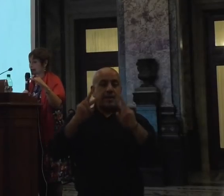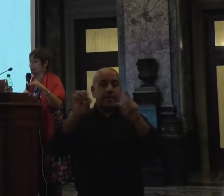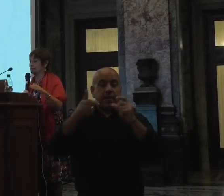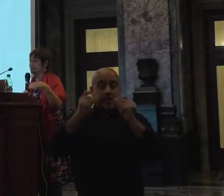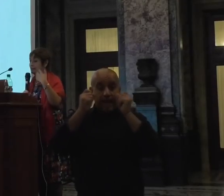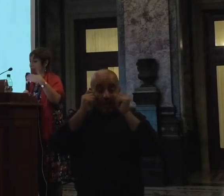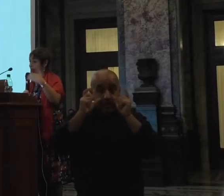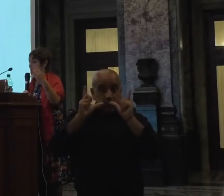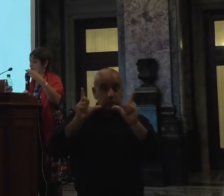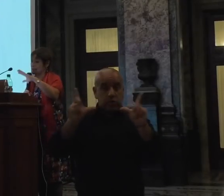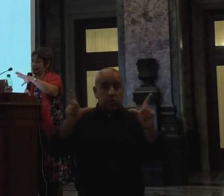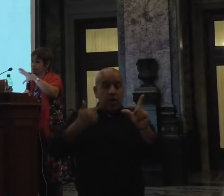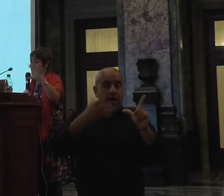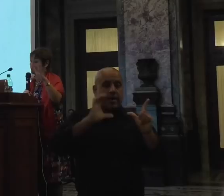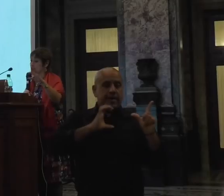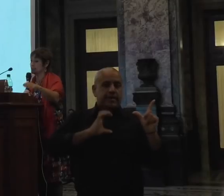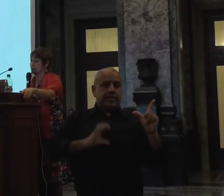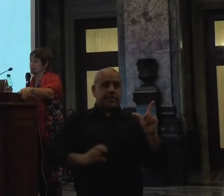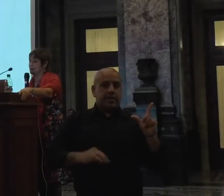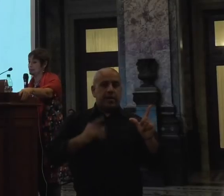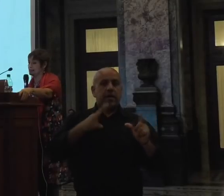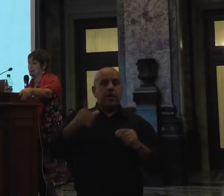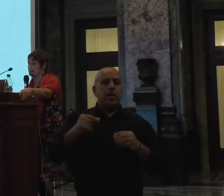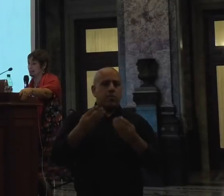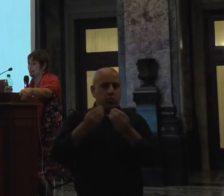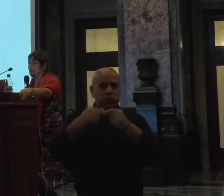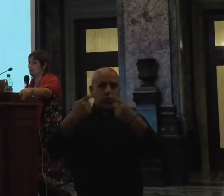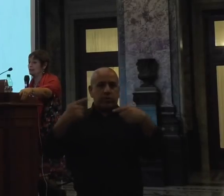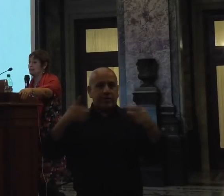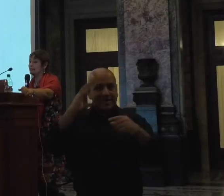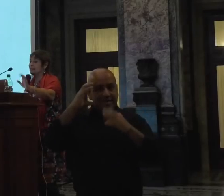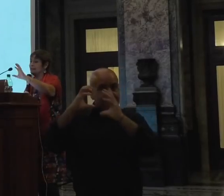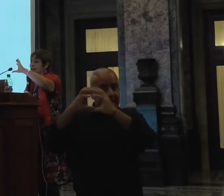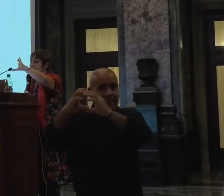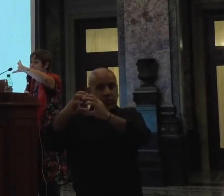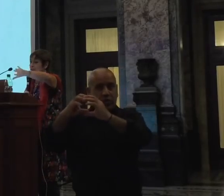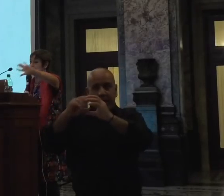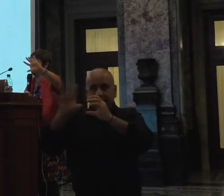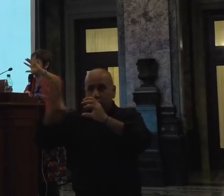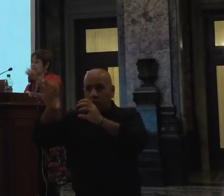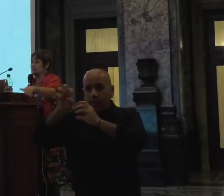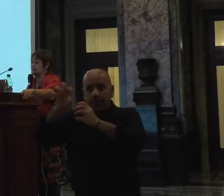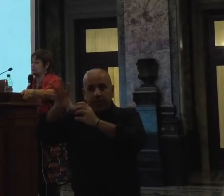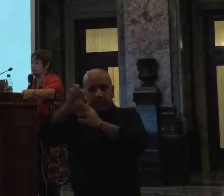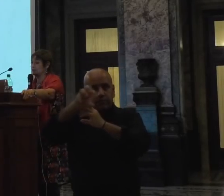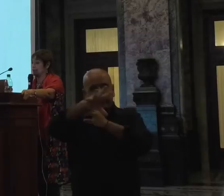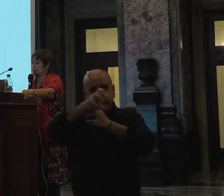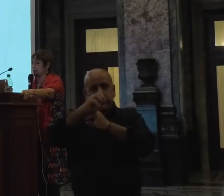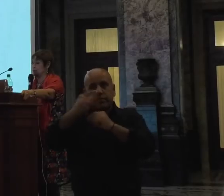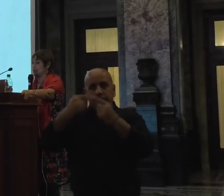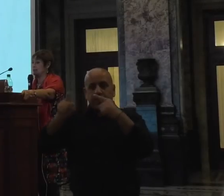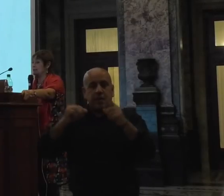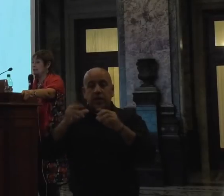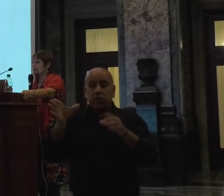a características pasa en muchas áreas diversas del cerebro y simultáneamente afectan todo el